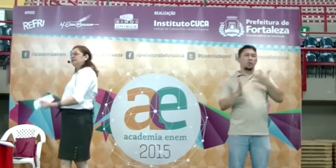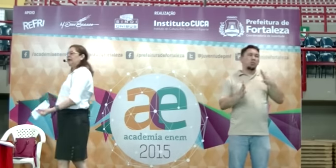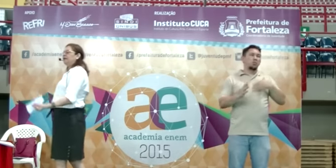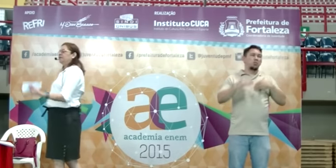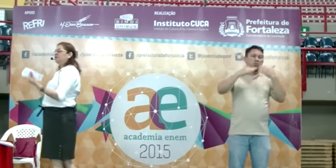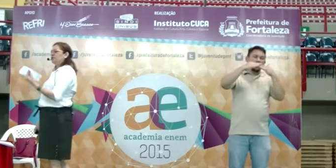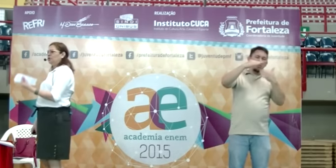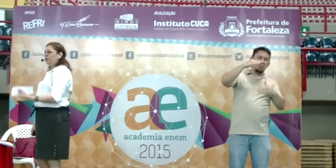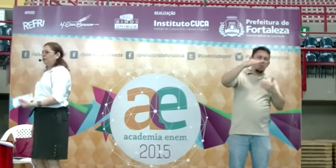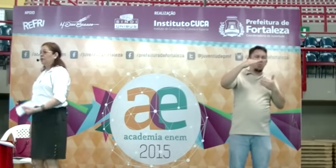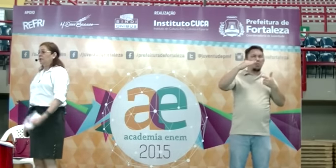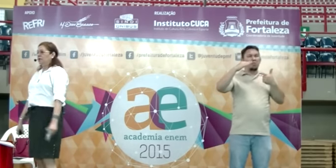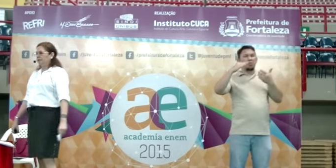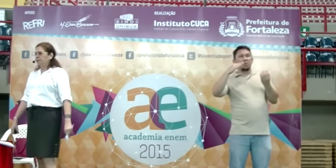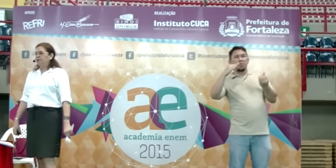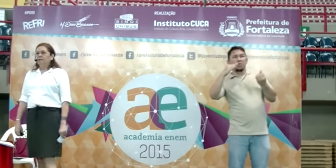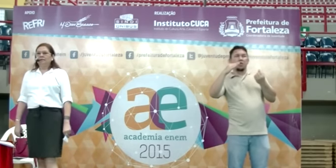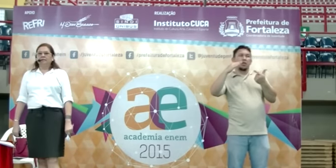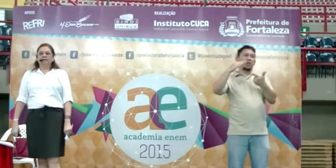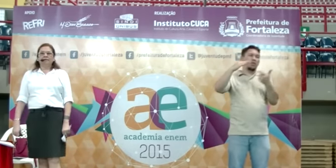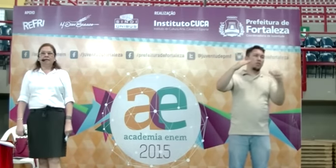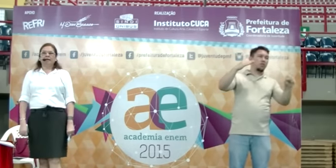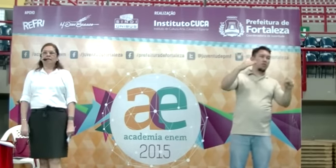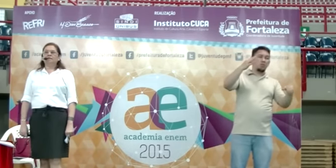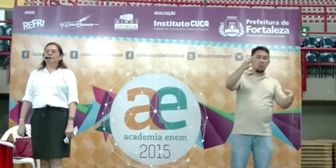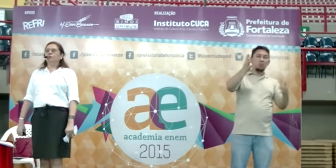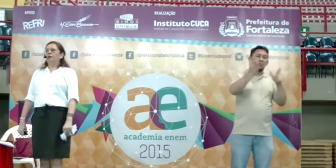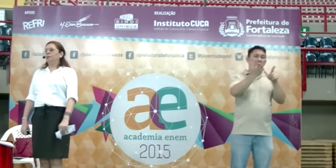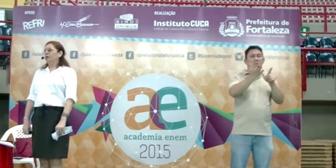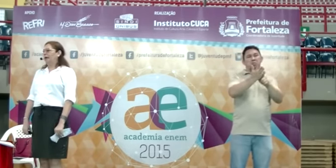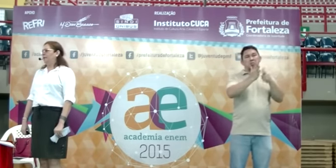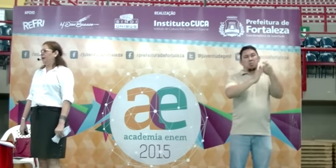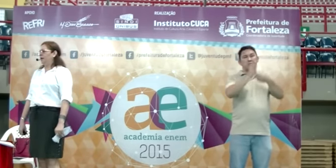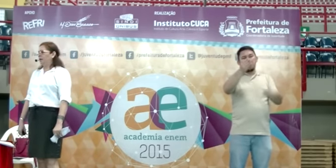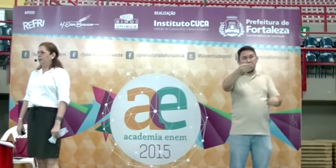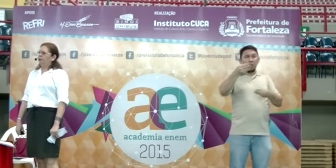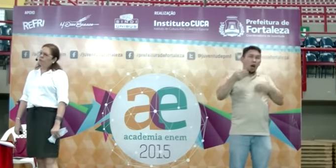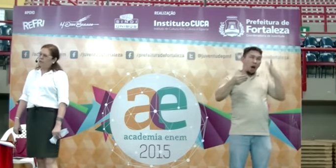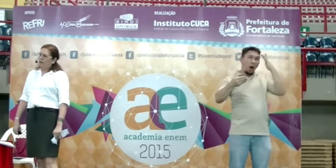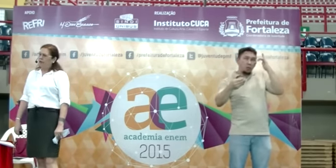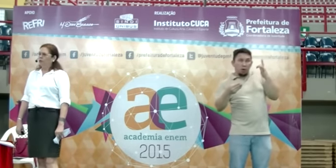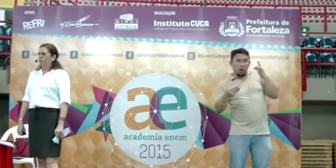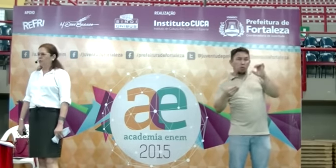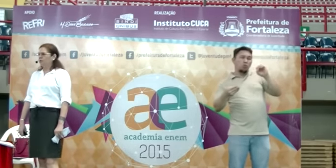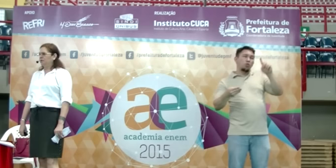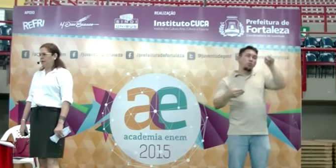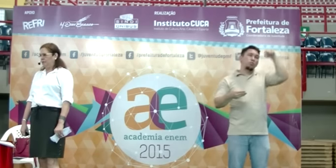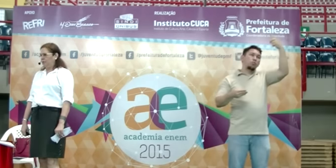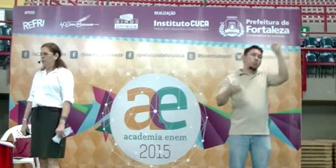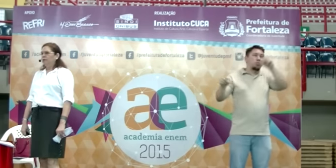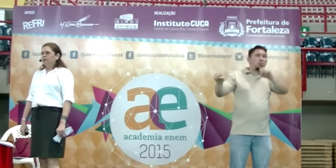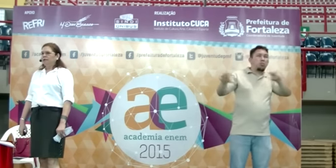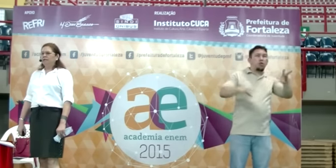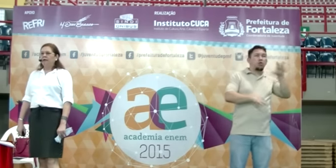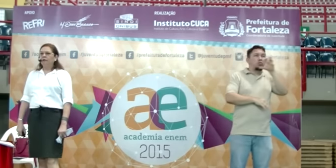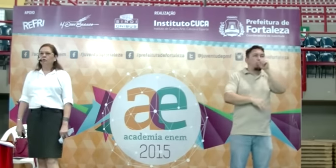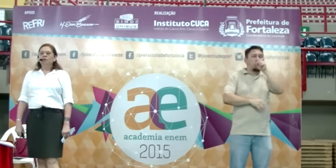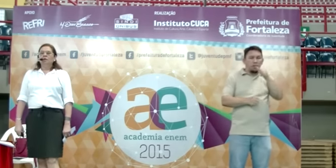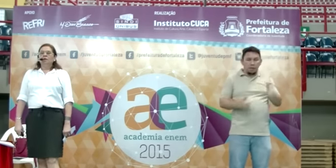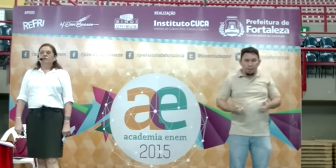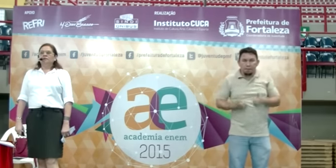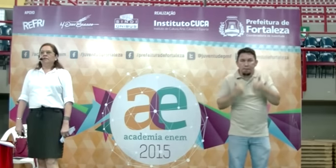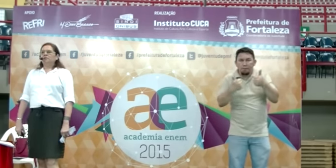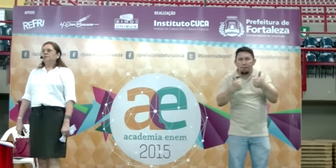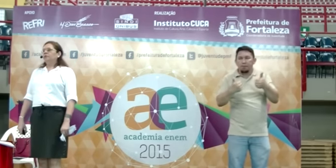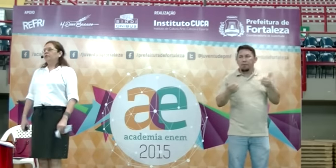de 26, 28 linhas. Trazer essa redação, quem puder amanhã, quem não puder no próximo sábado. Tá